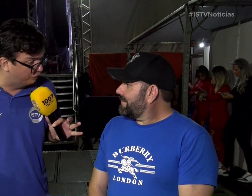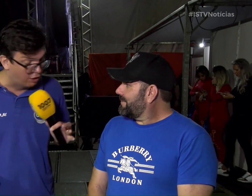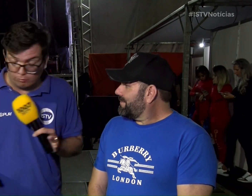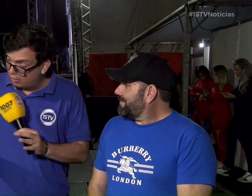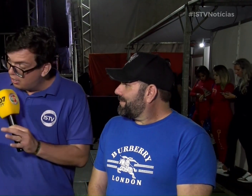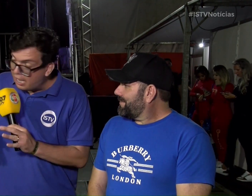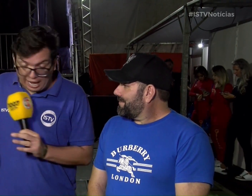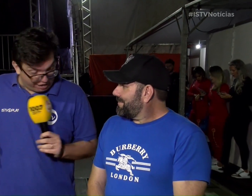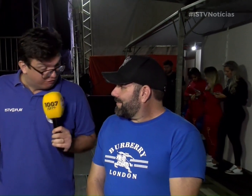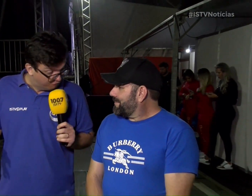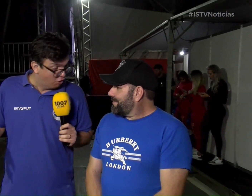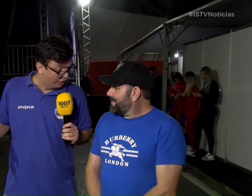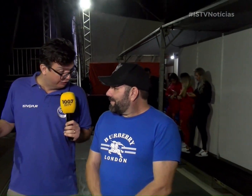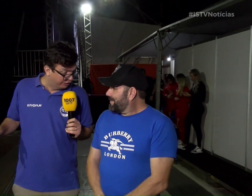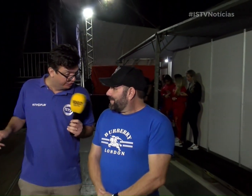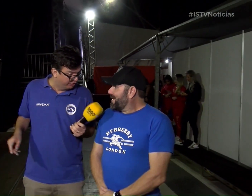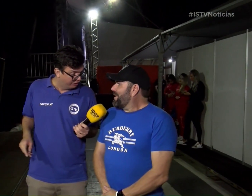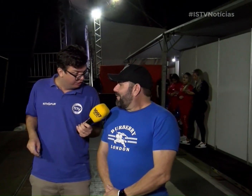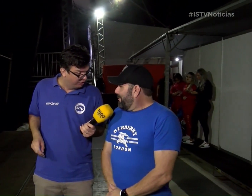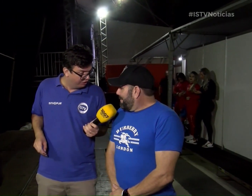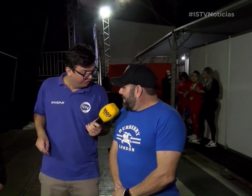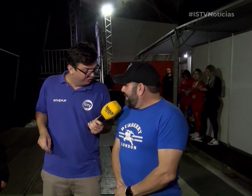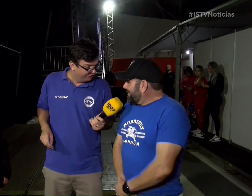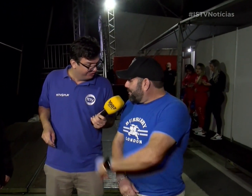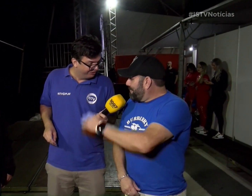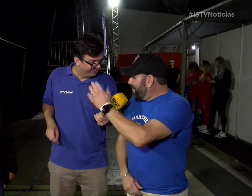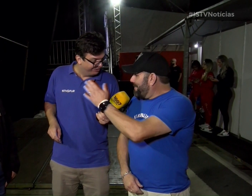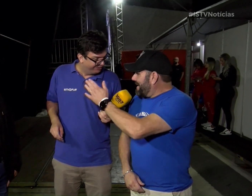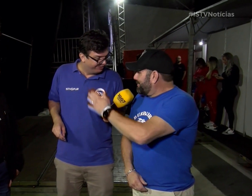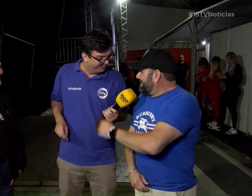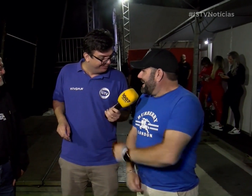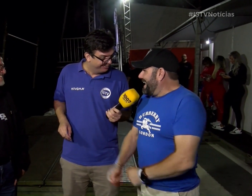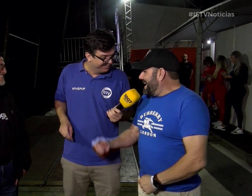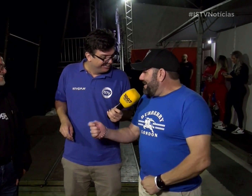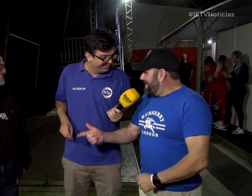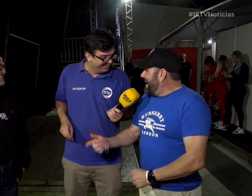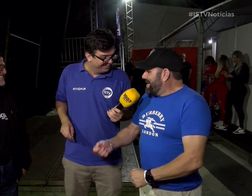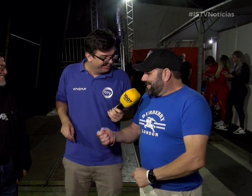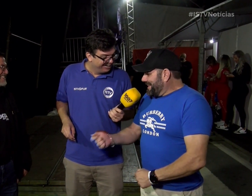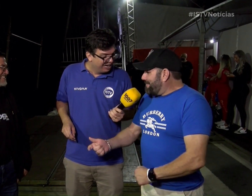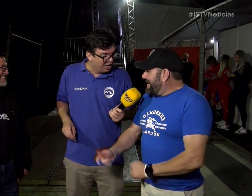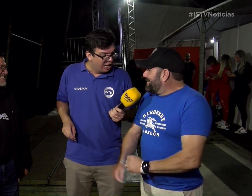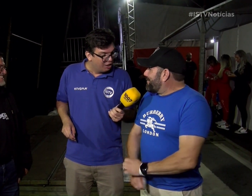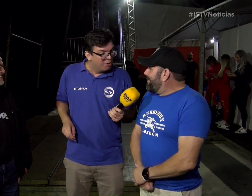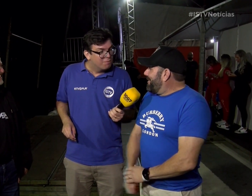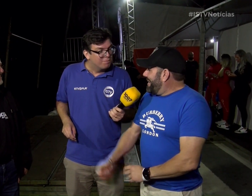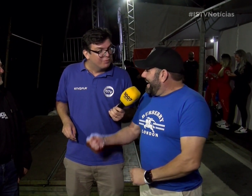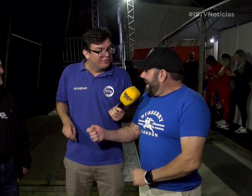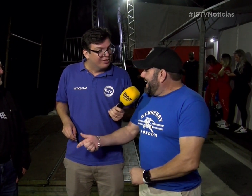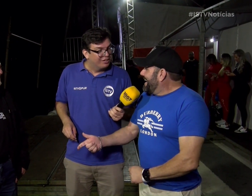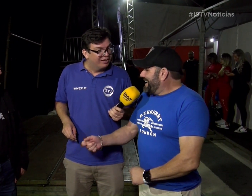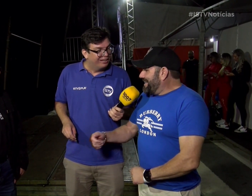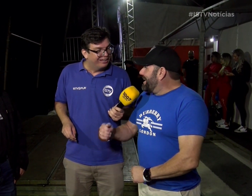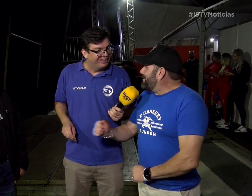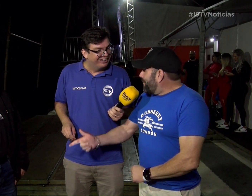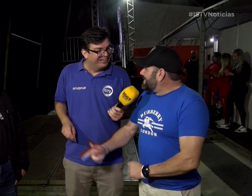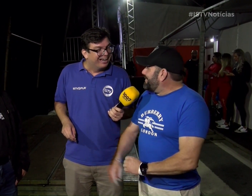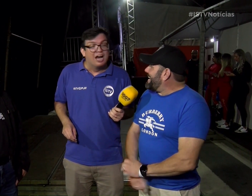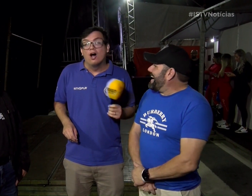então, é esse senhor aqui. O prefeito confiou a batuta nele e ele vem trabalhando com honra aí e dando conta do recado.